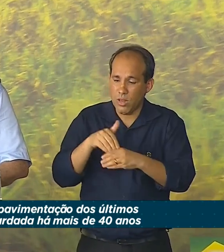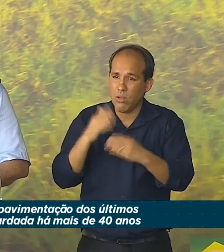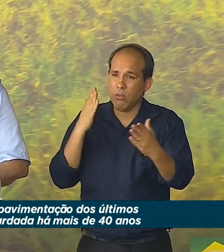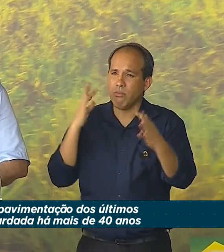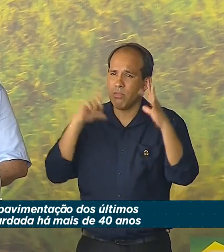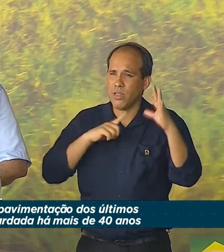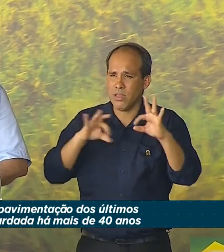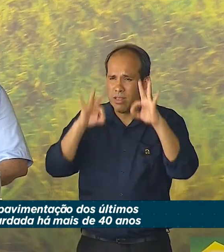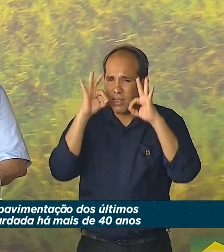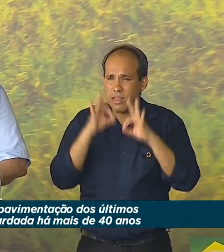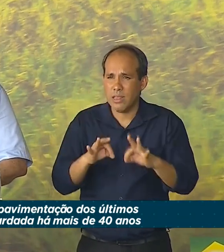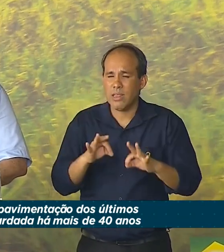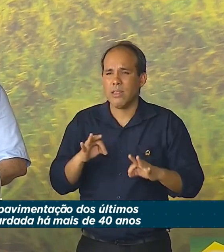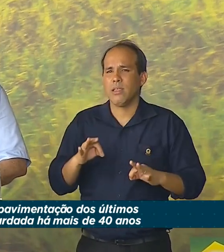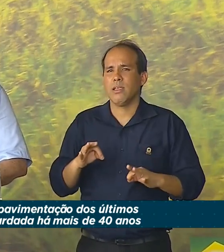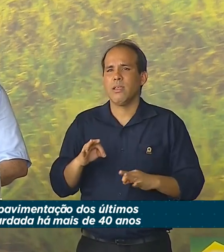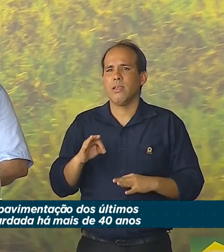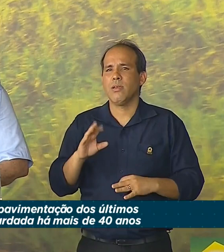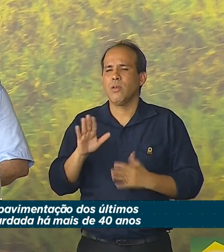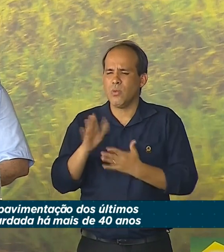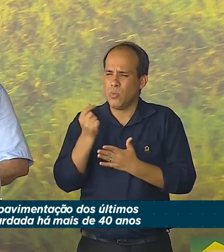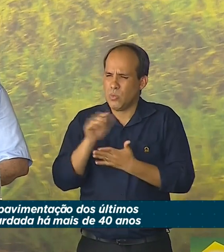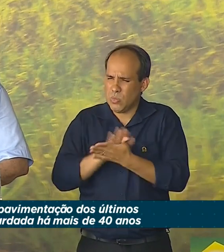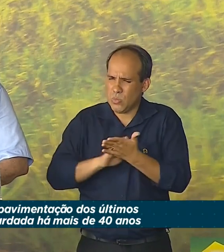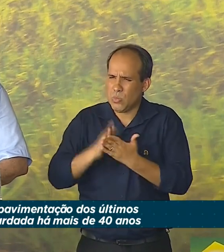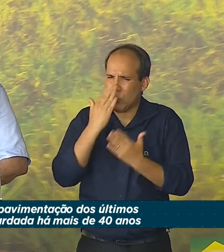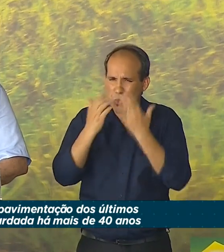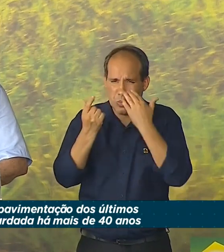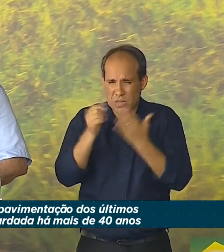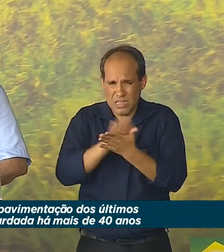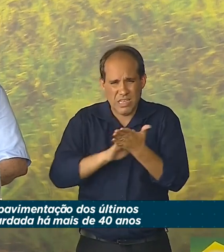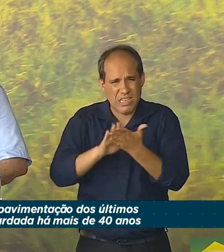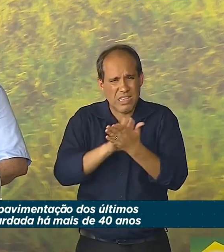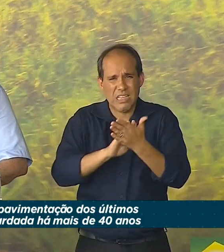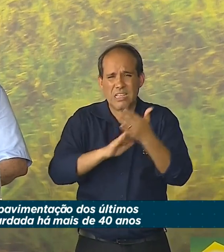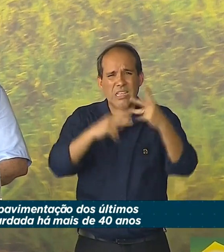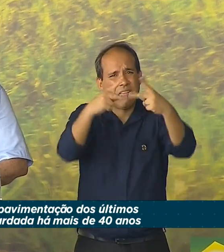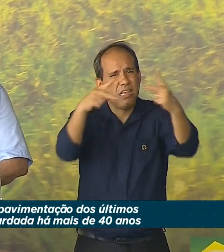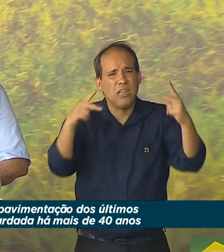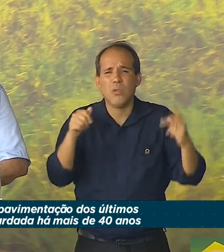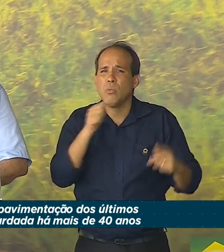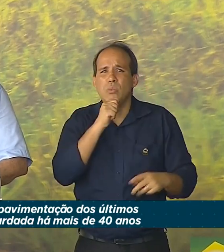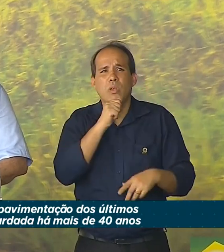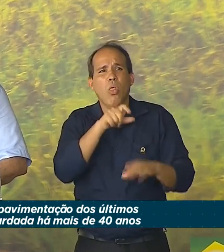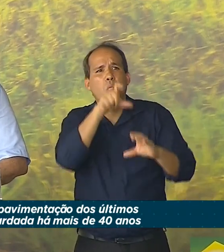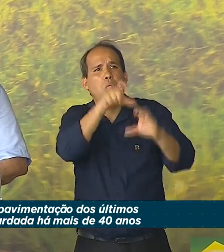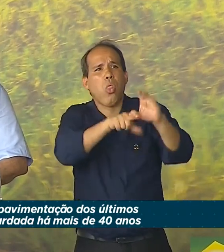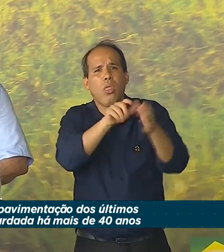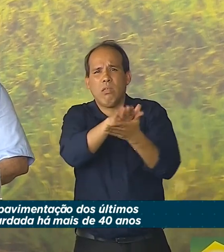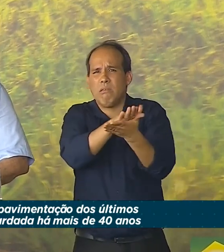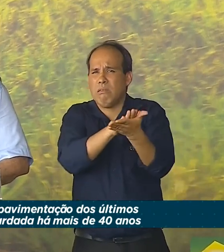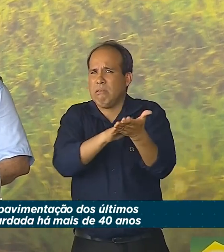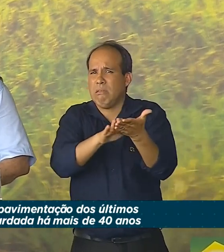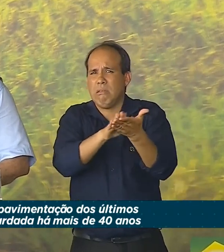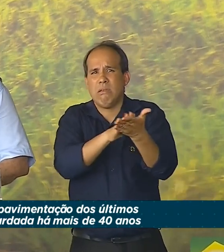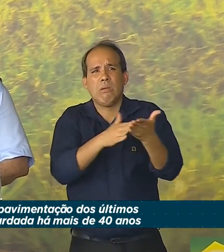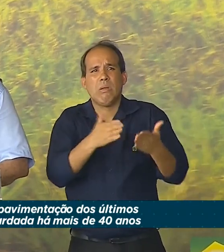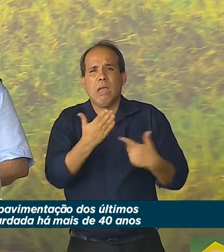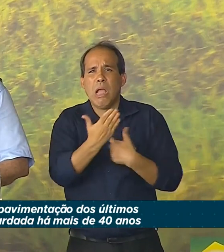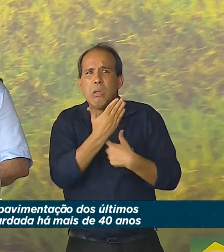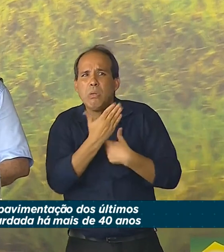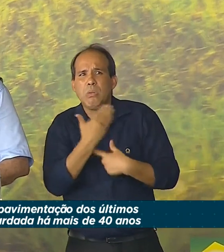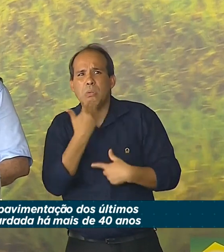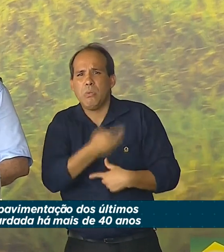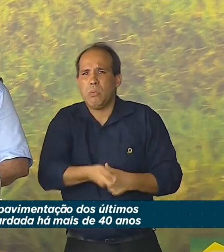certeza que nada usamos de terceiros, que não devemos favor a quem quer que seja, para poder montar o